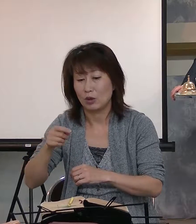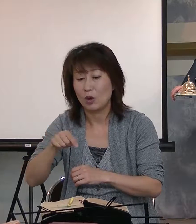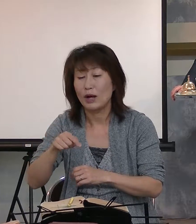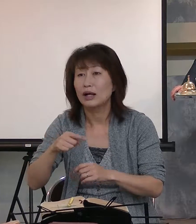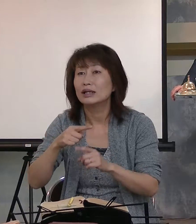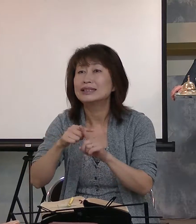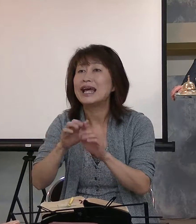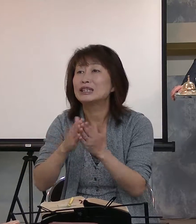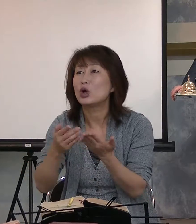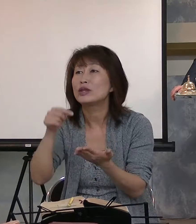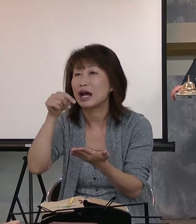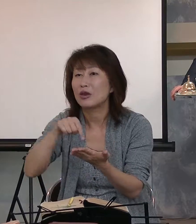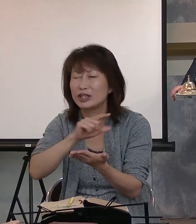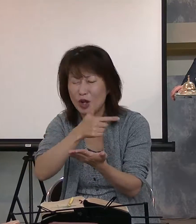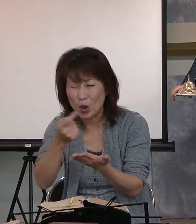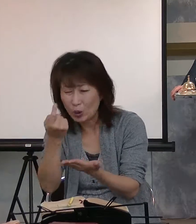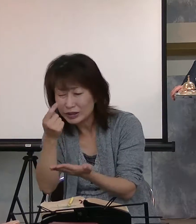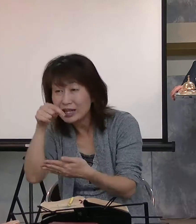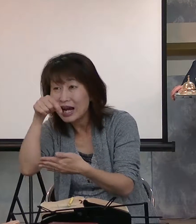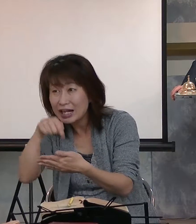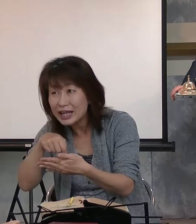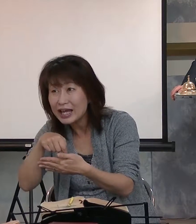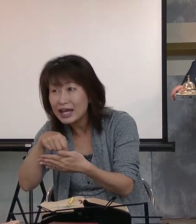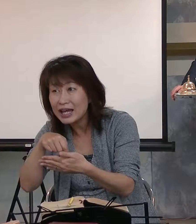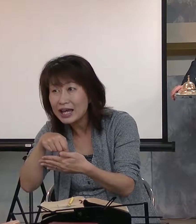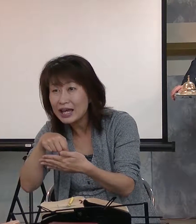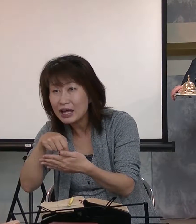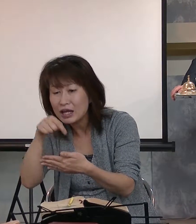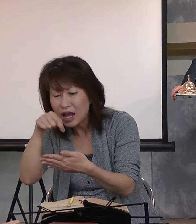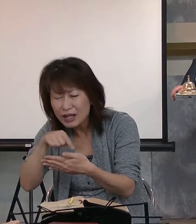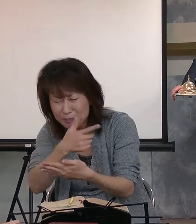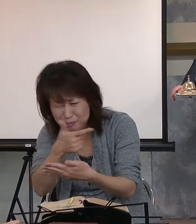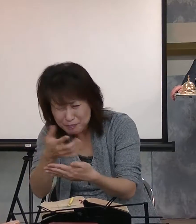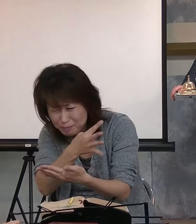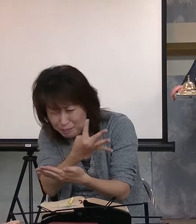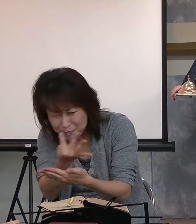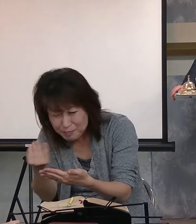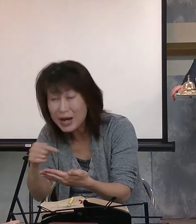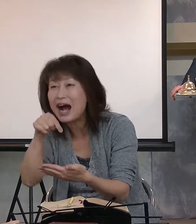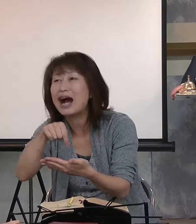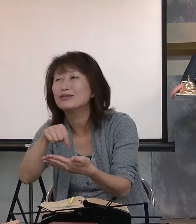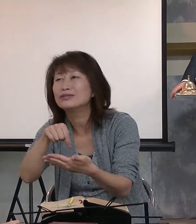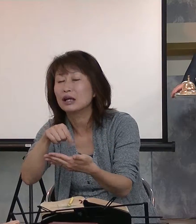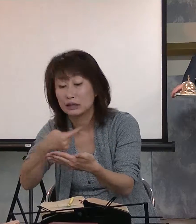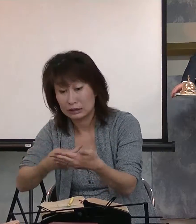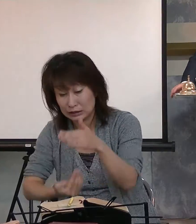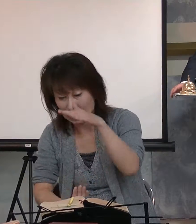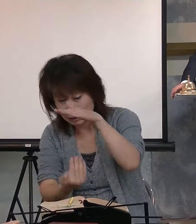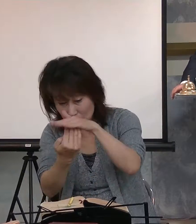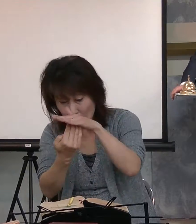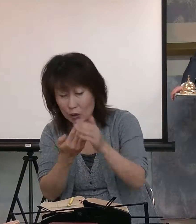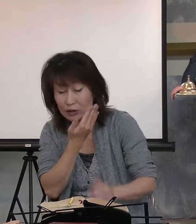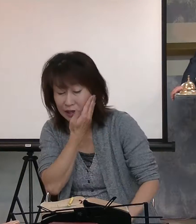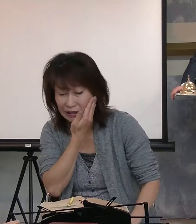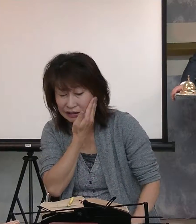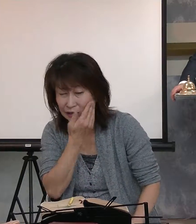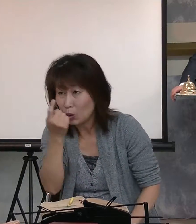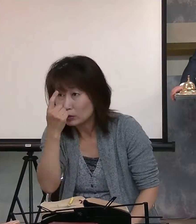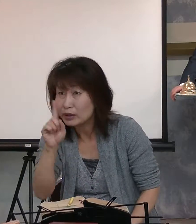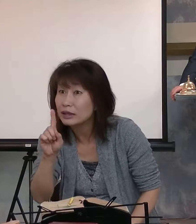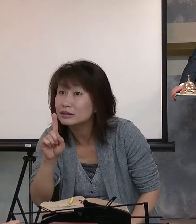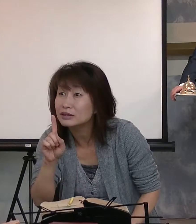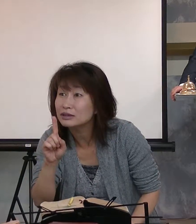で何を大切にすべきでしょうか。そこで神を愛しなさい。その神